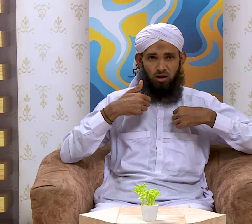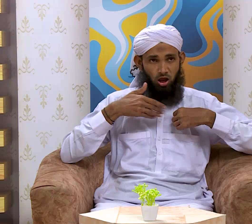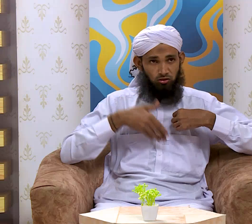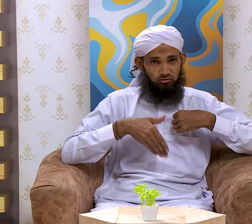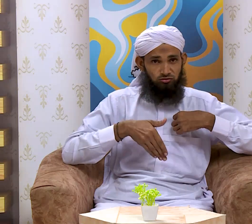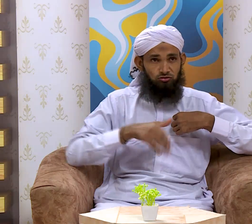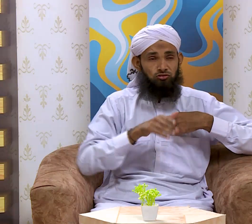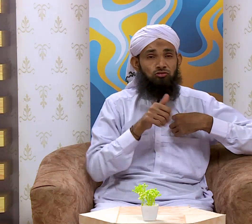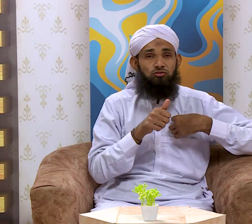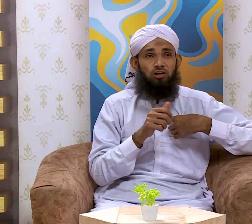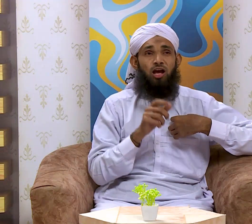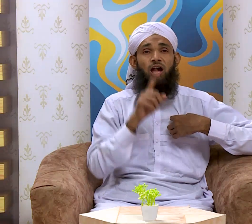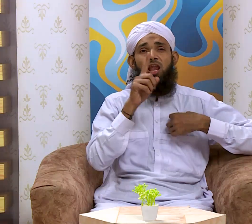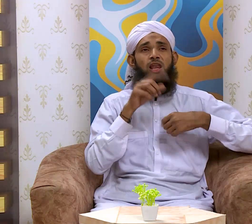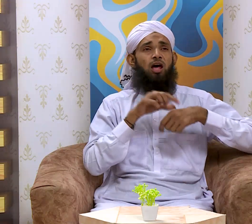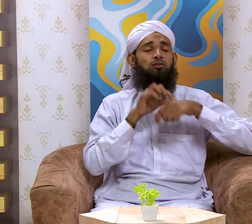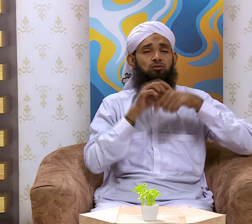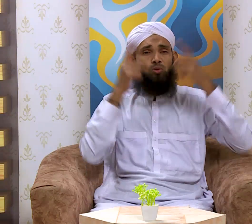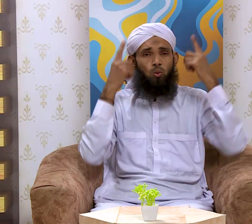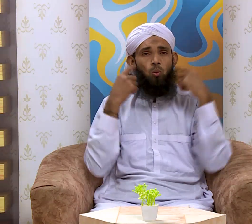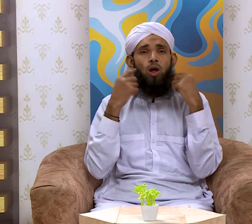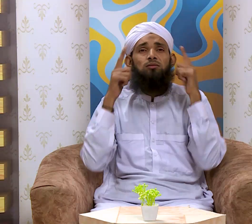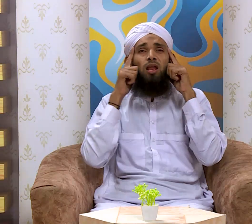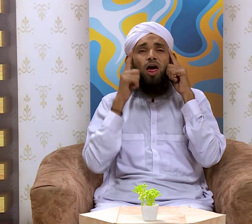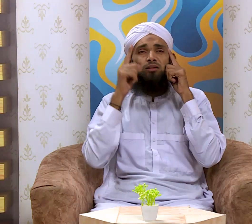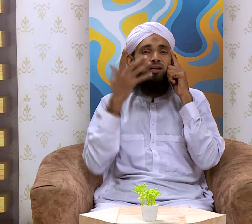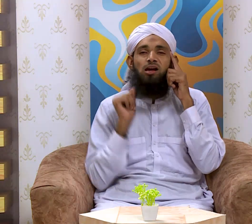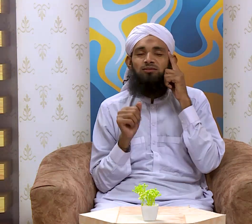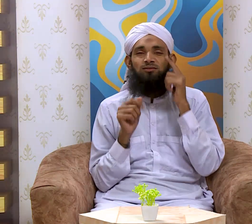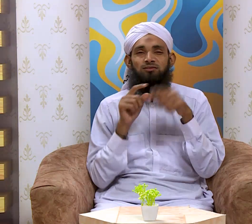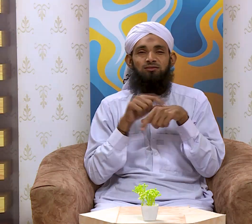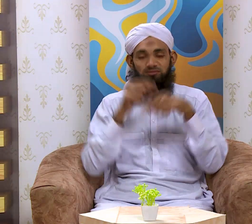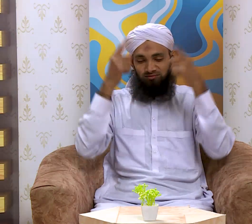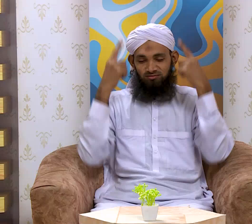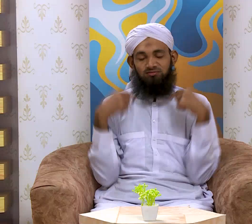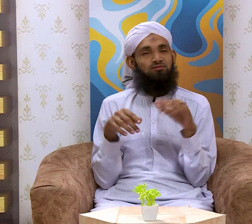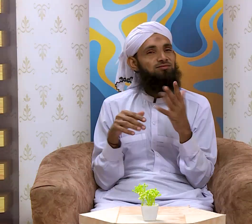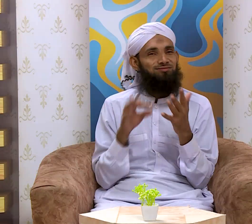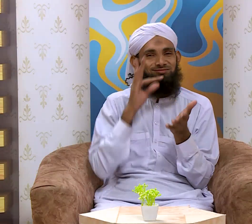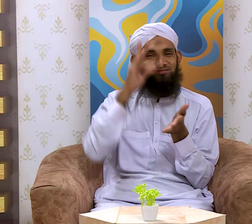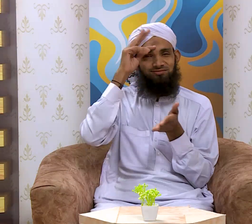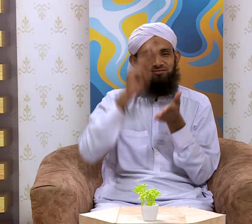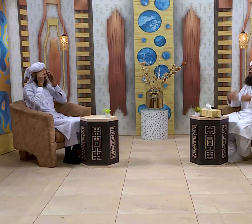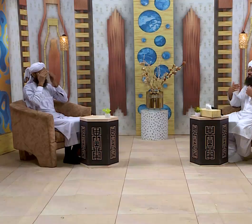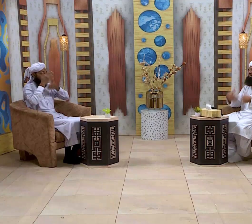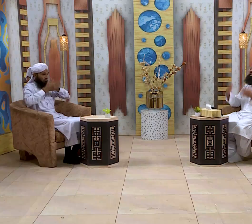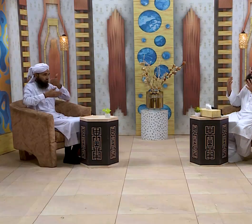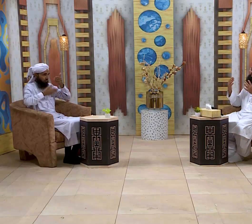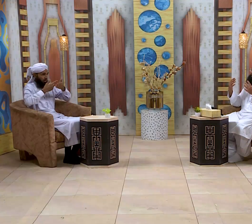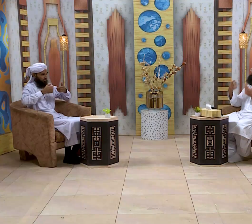تعالی صورت سے پاک ہے۔ یعنی حضور پاک صلی اللہ علیہ وآلہ وبارک وسلم ارشاد فرما رہے ہیں، میں نے بہترین حالت میں،